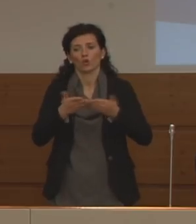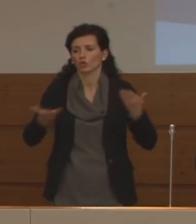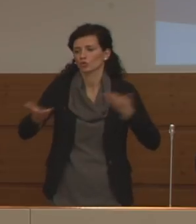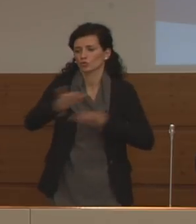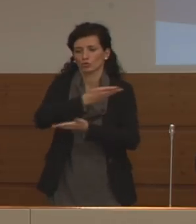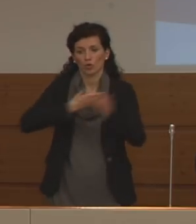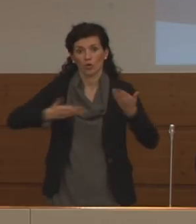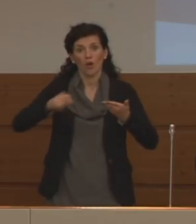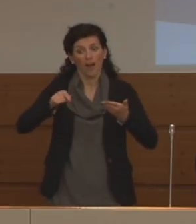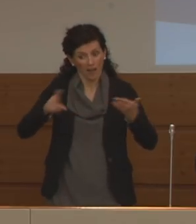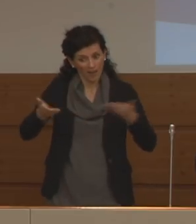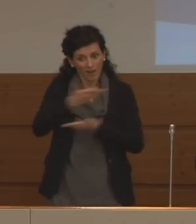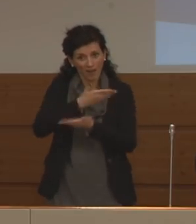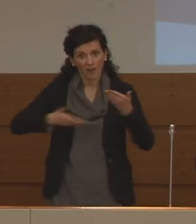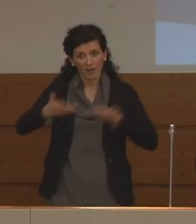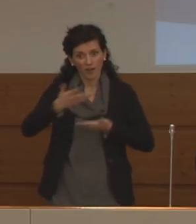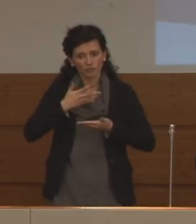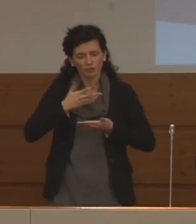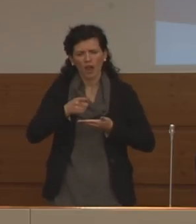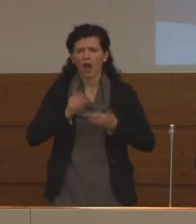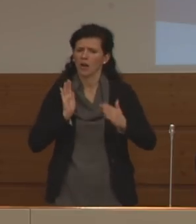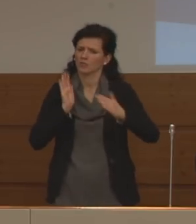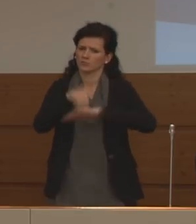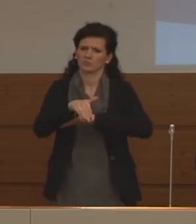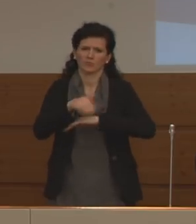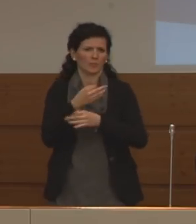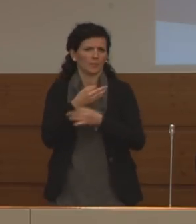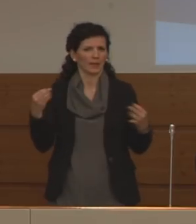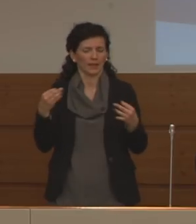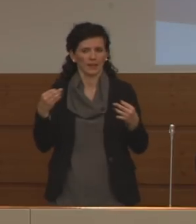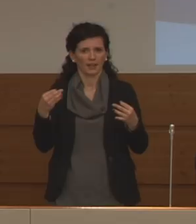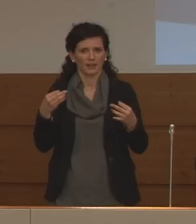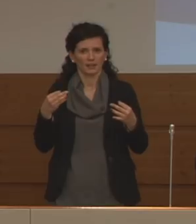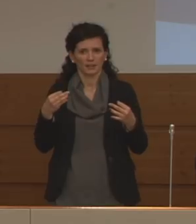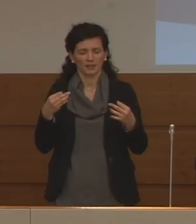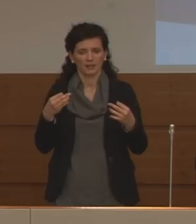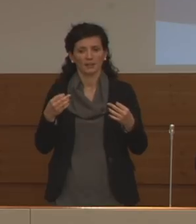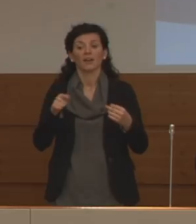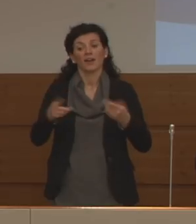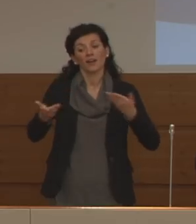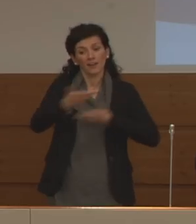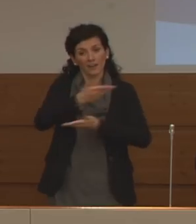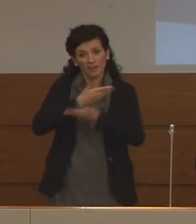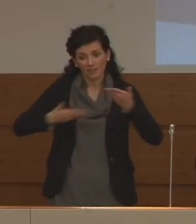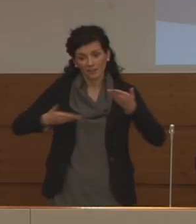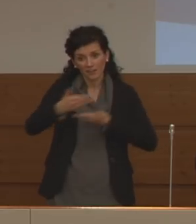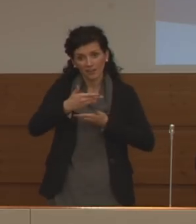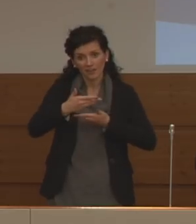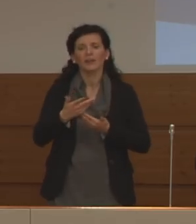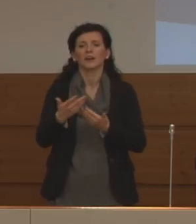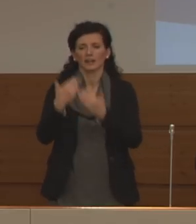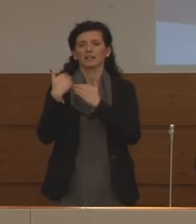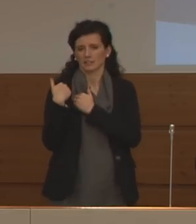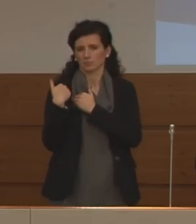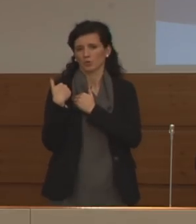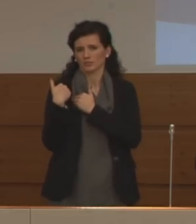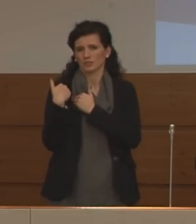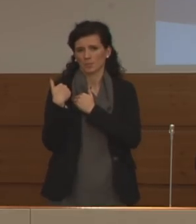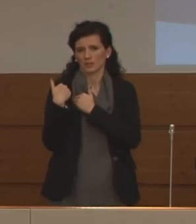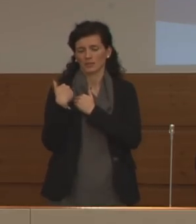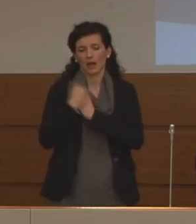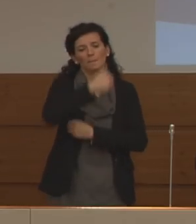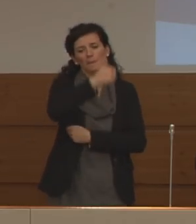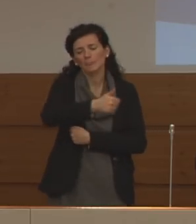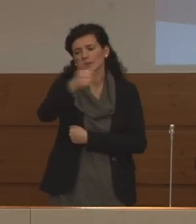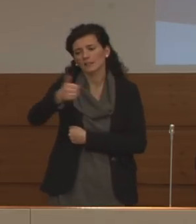carta vincente per venirne fuori così come la carta vincente la responsabilità individuale